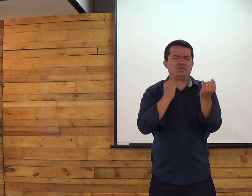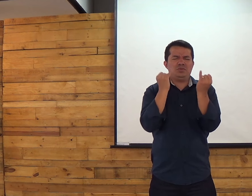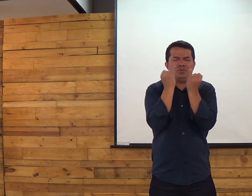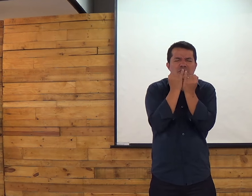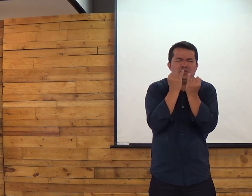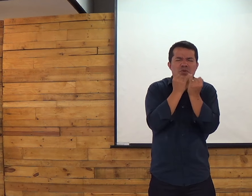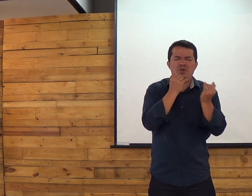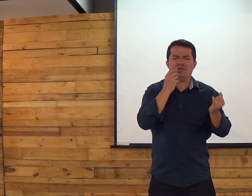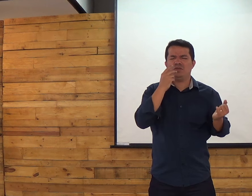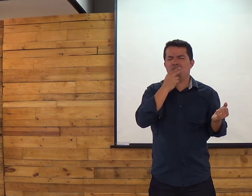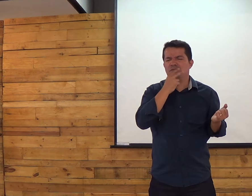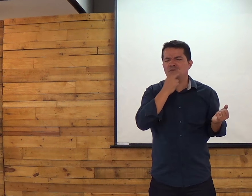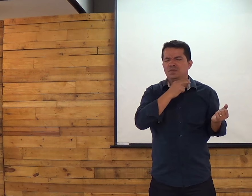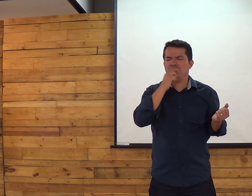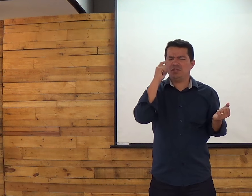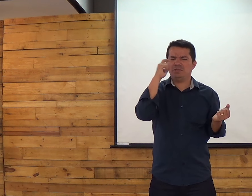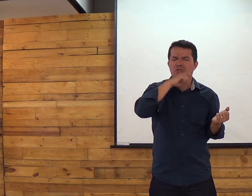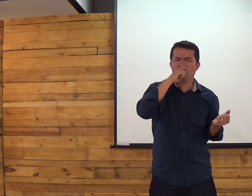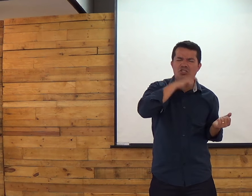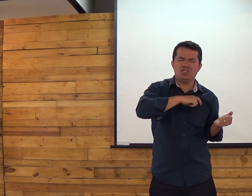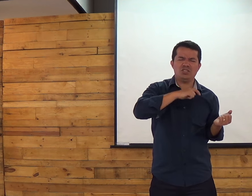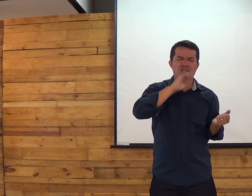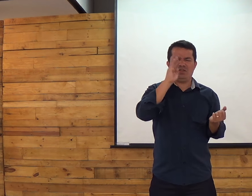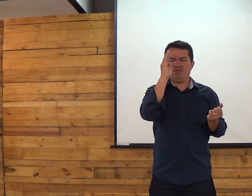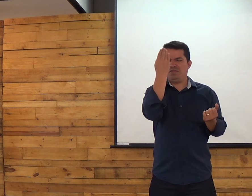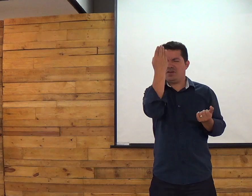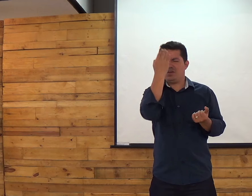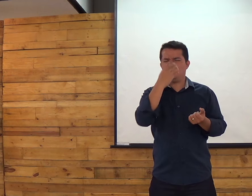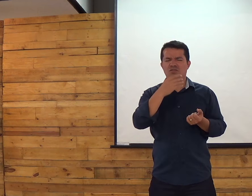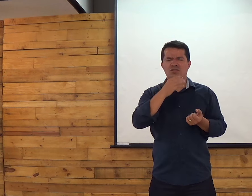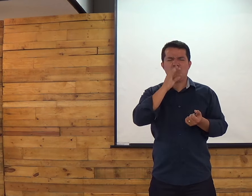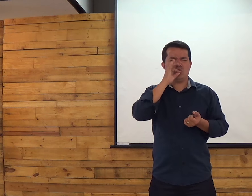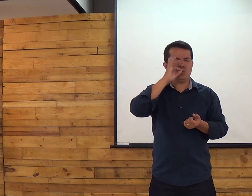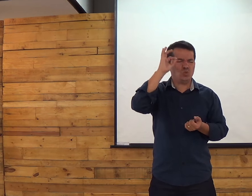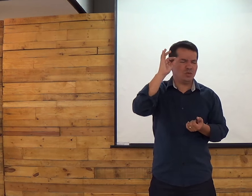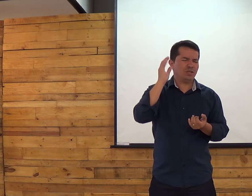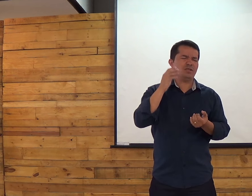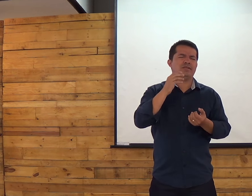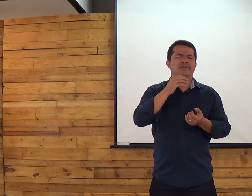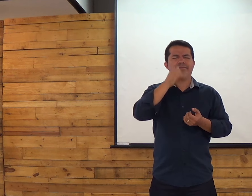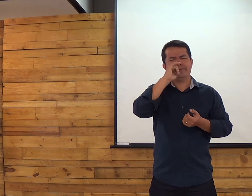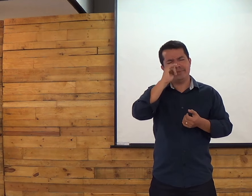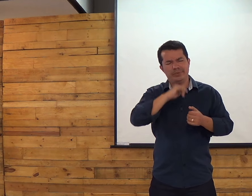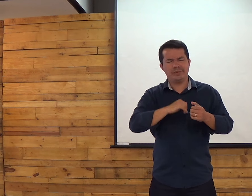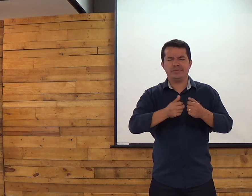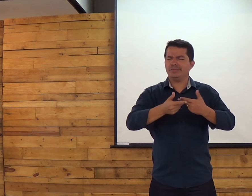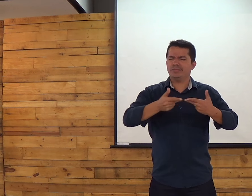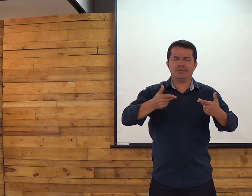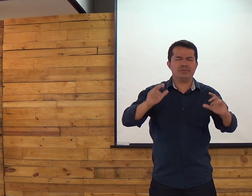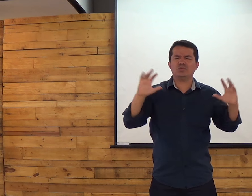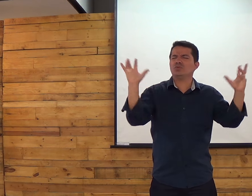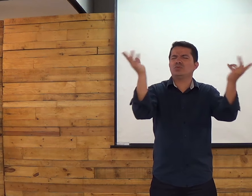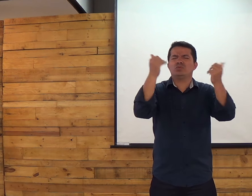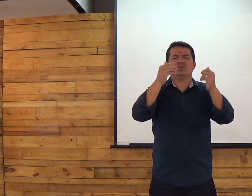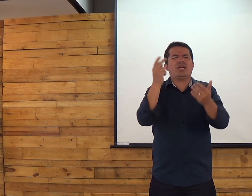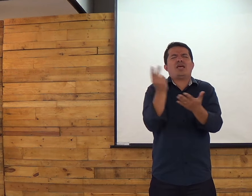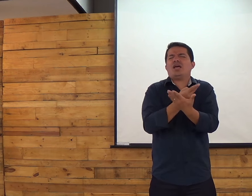que podem ser vícios, coisas que envolvem a nossa vida, fofoca, mentira, uma série de